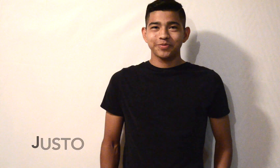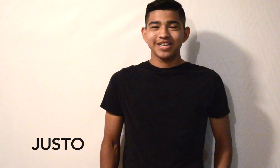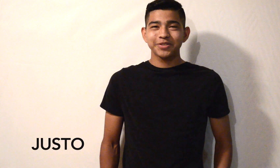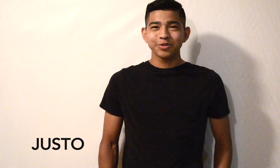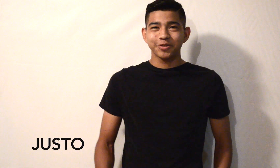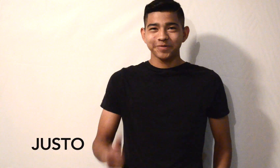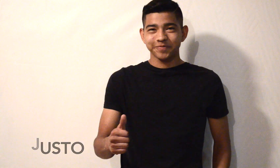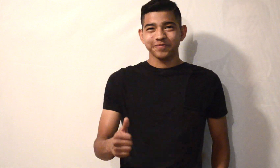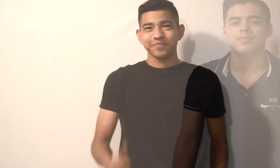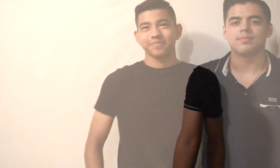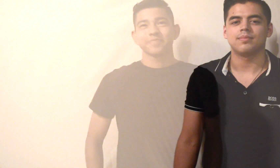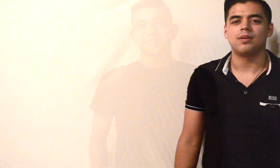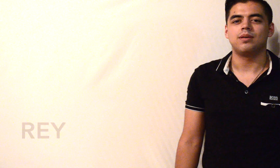es rey.